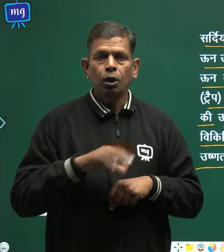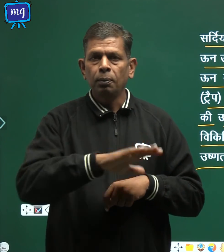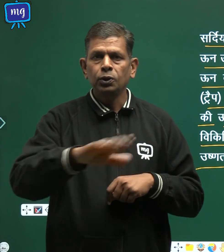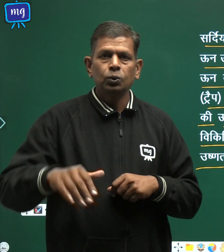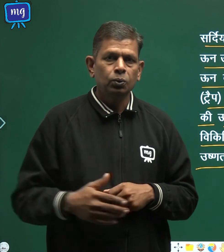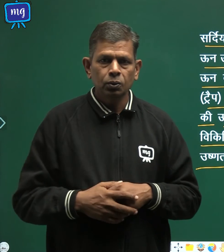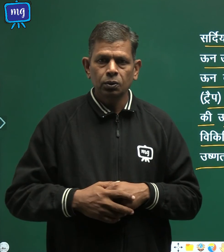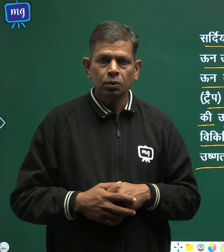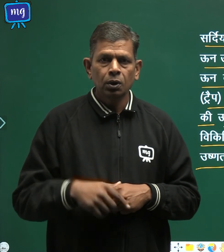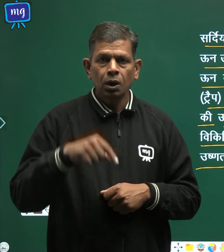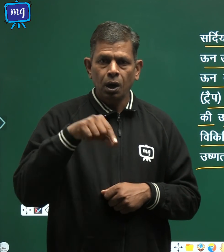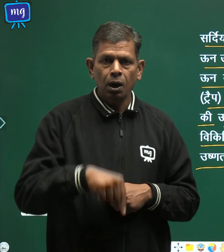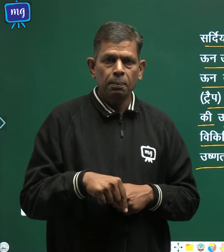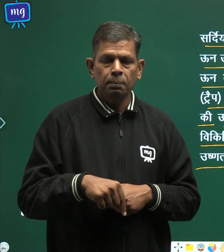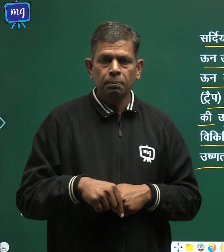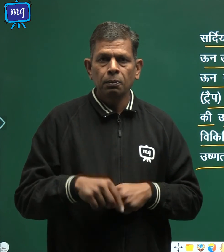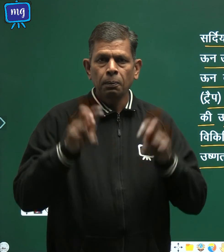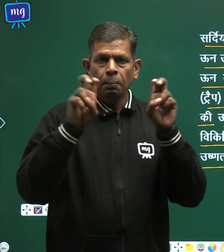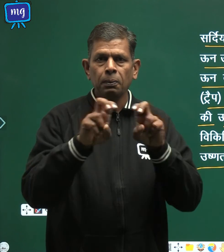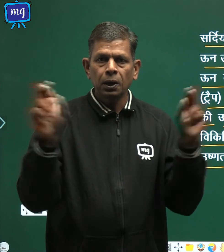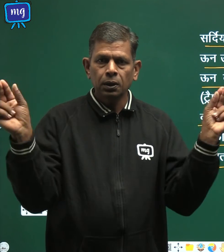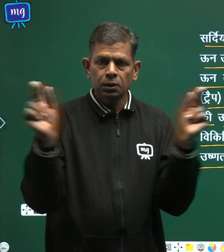बच्चों, अब पाठ का सारांश